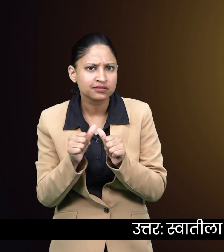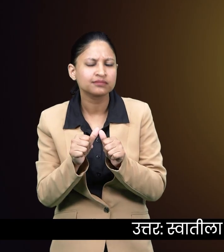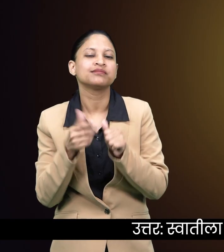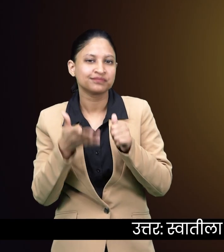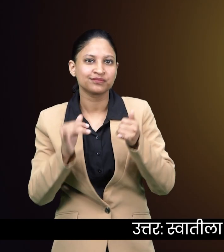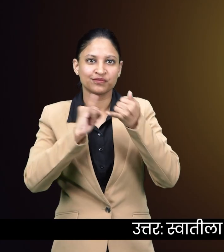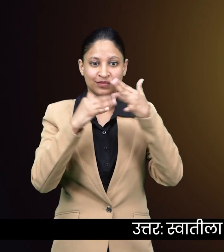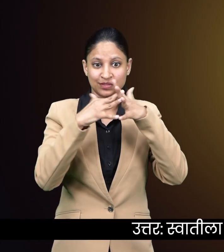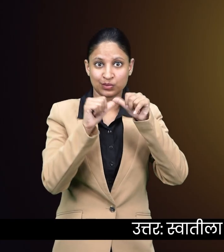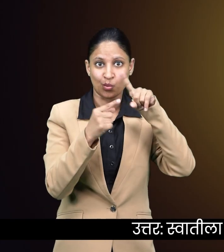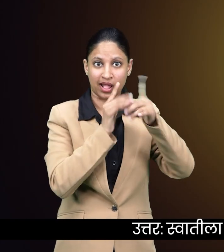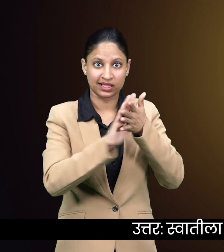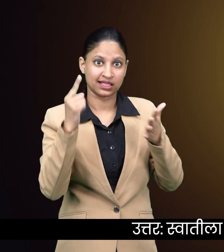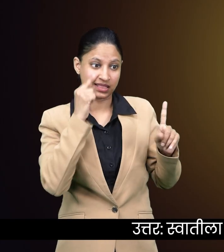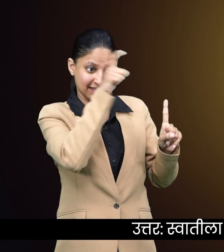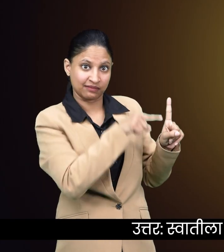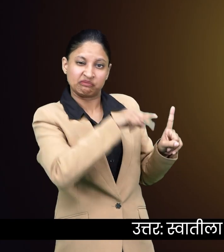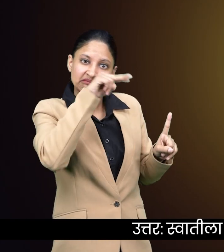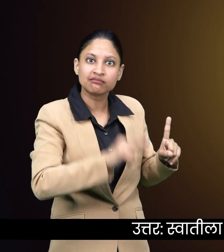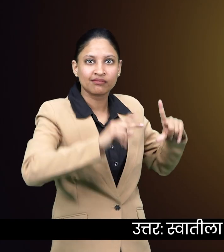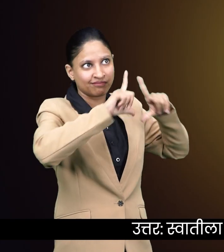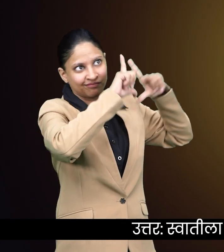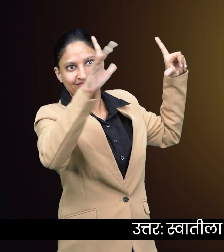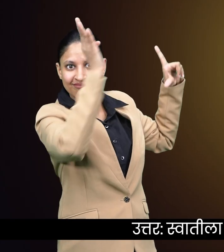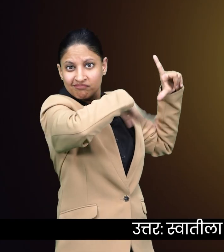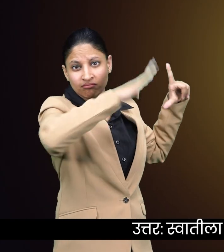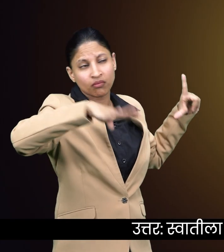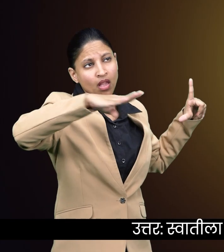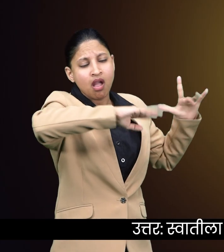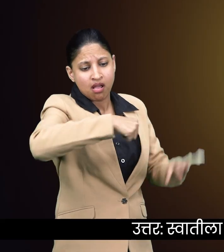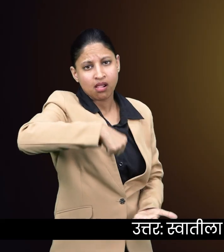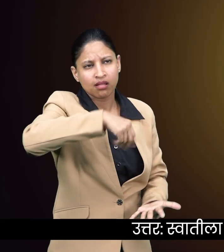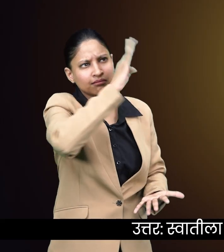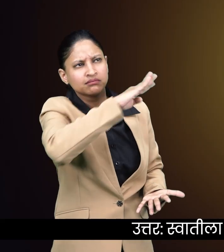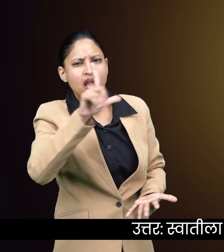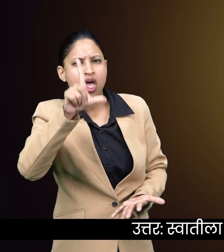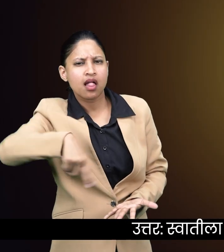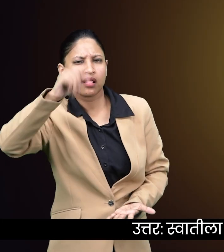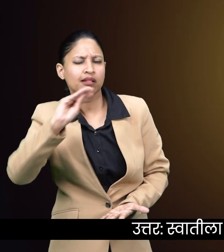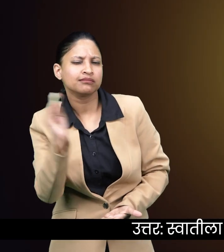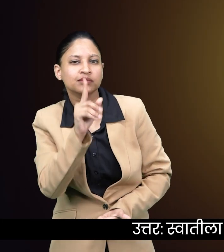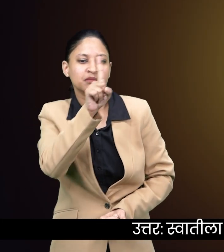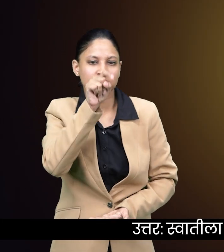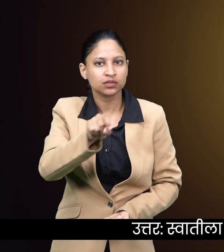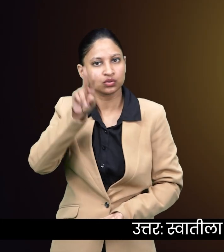उत्तर: स्वातीला भिंत रंगवण्यासाठी 1.2 लिटर रंग लागेल.